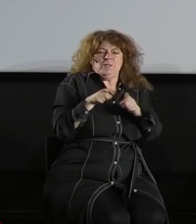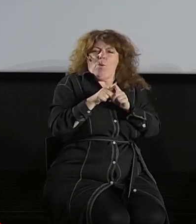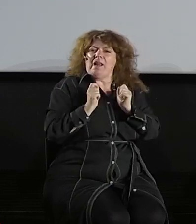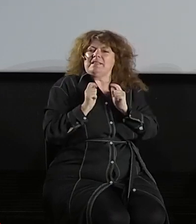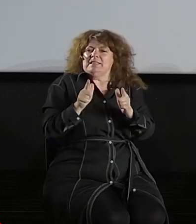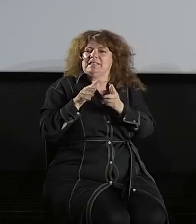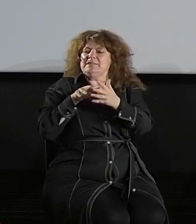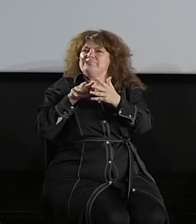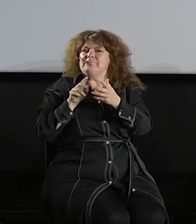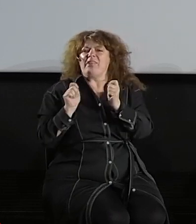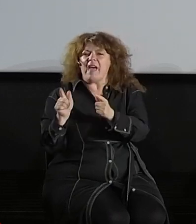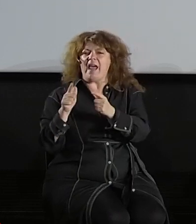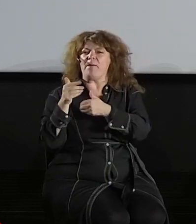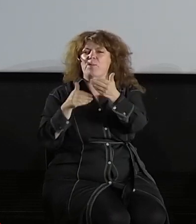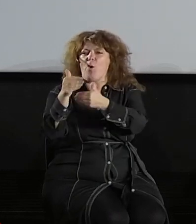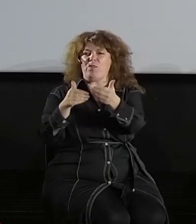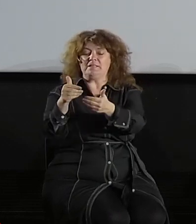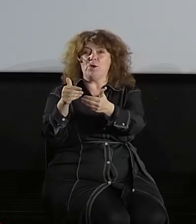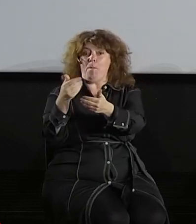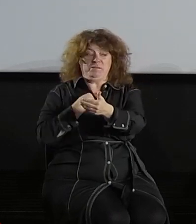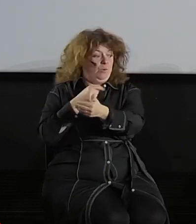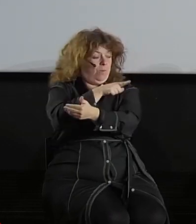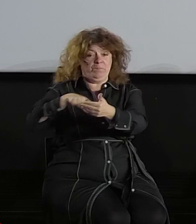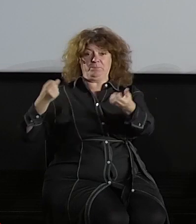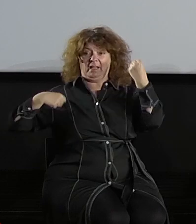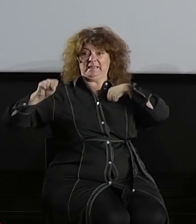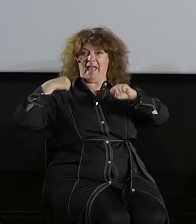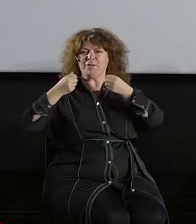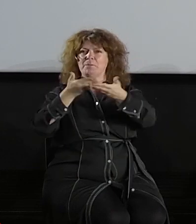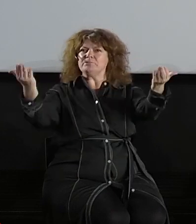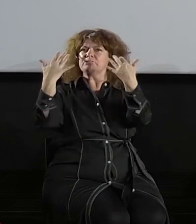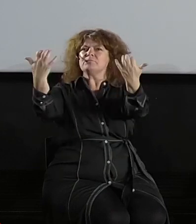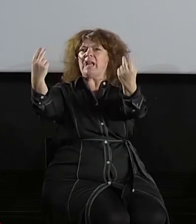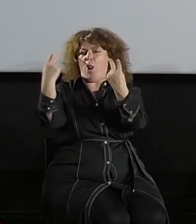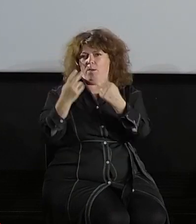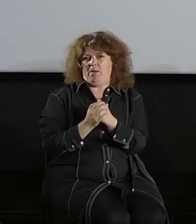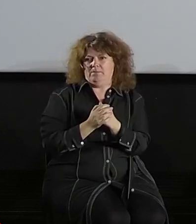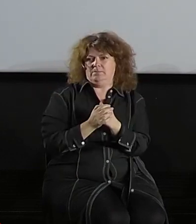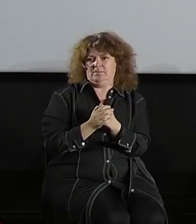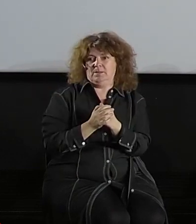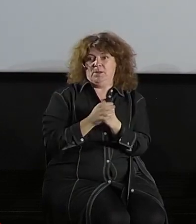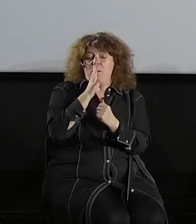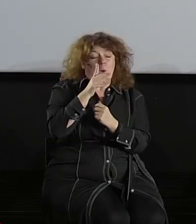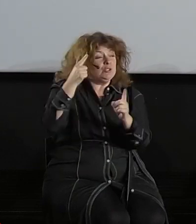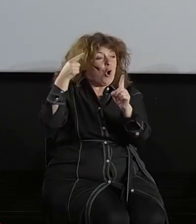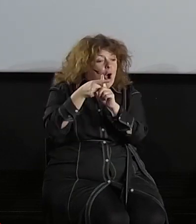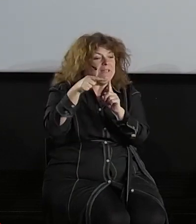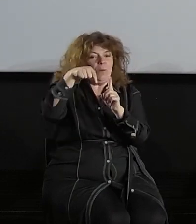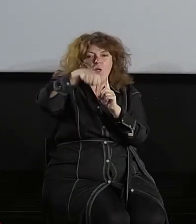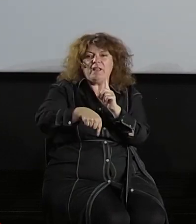este proceso a través de la obra y hacia el público por eso una de las intenciones que tiene la obra es sobre